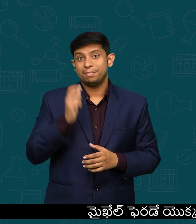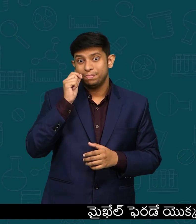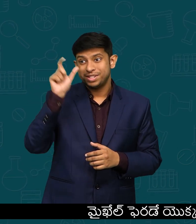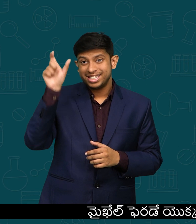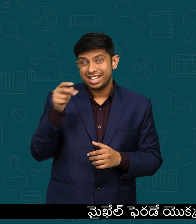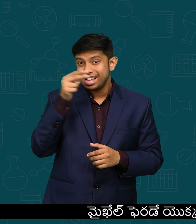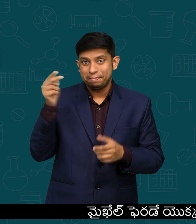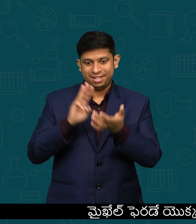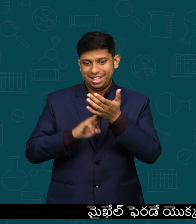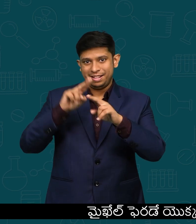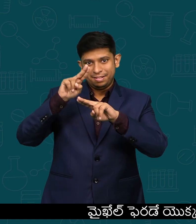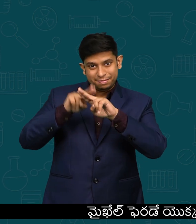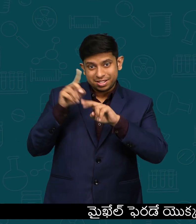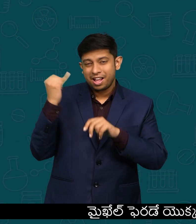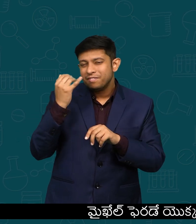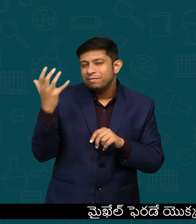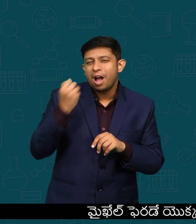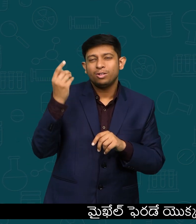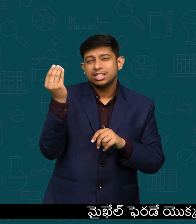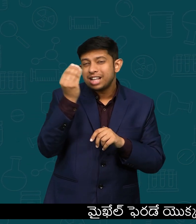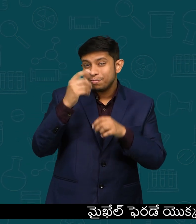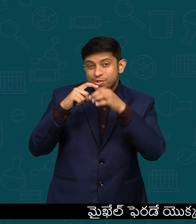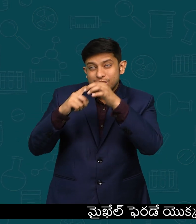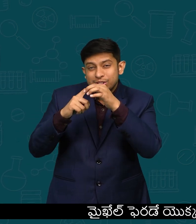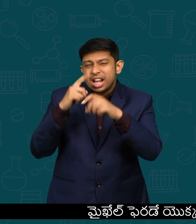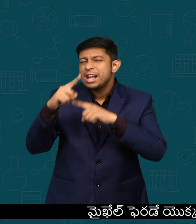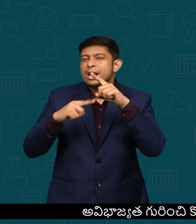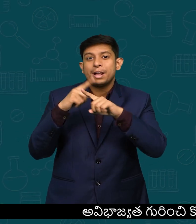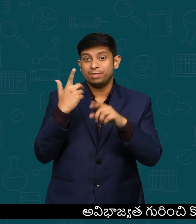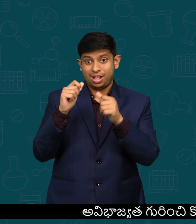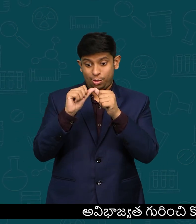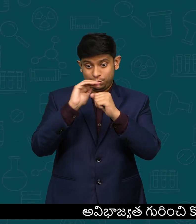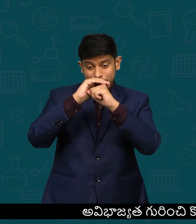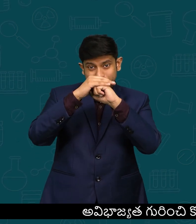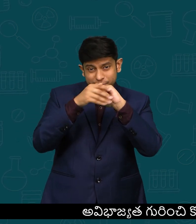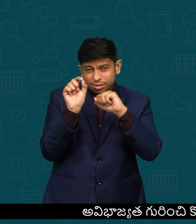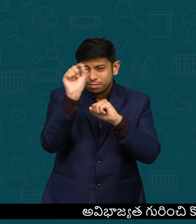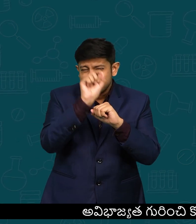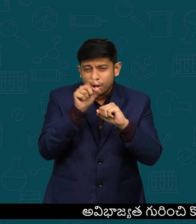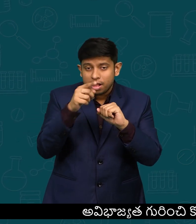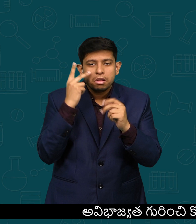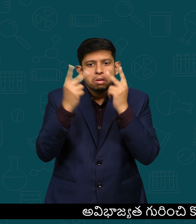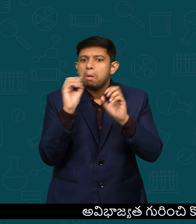మైకెల్ ఫెరడే యొక్క ఆవిష్కరణ పరమాణువుల అవిభాజ్యత గురించి కొన్ని